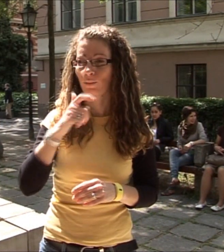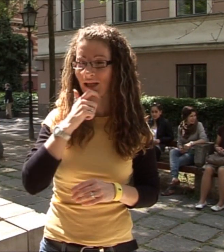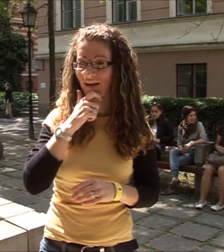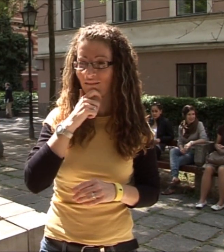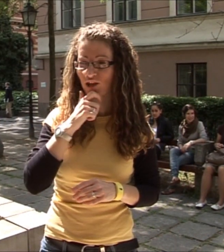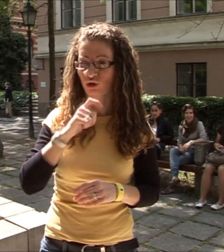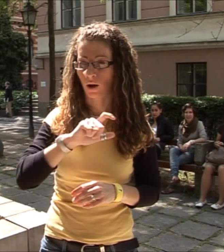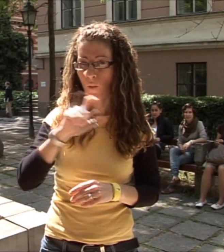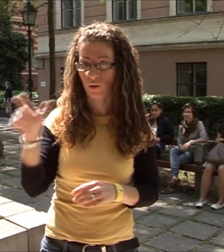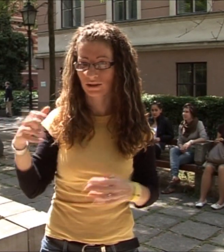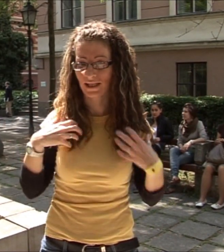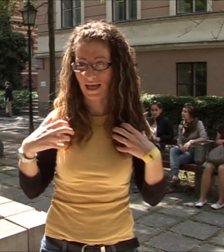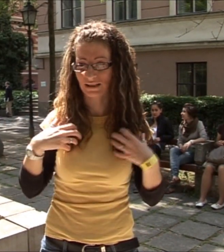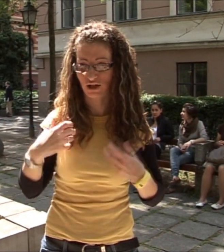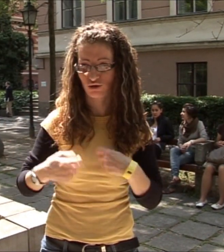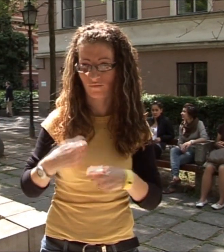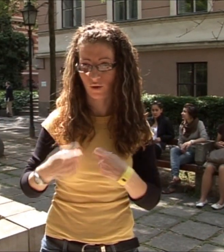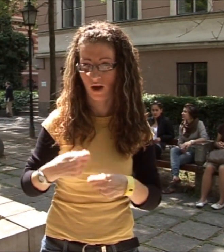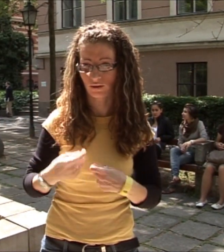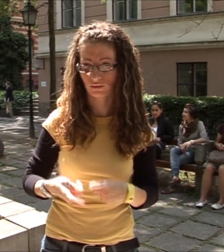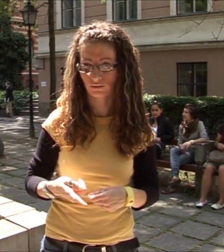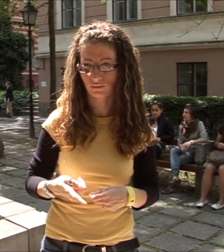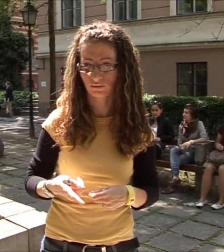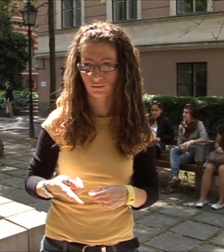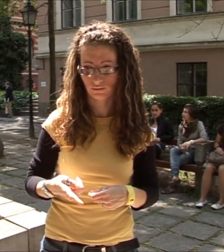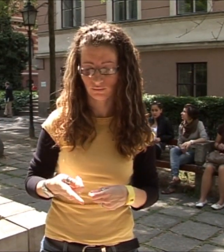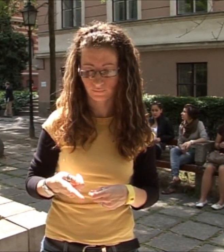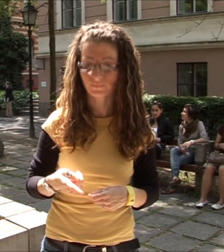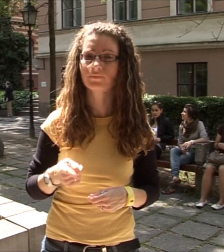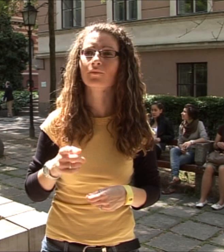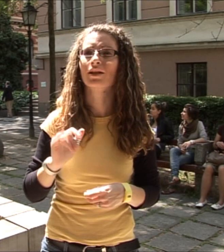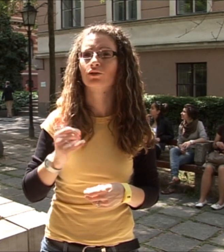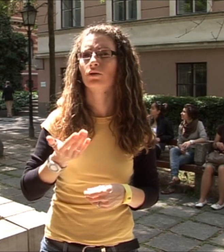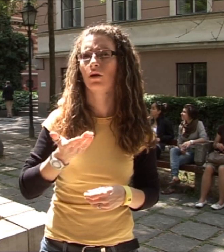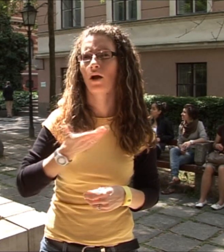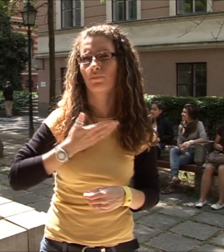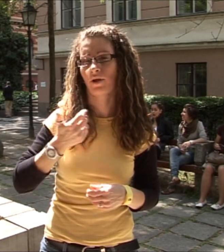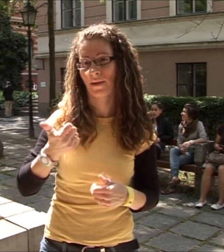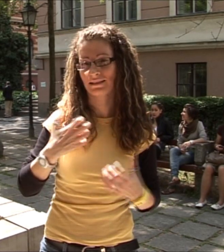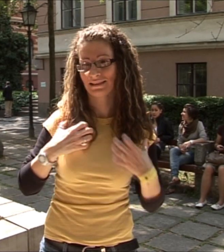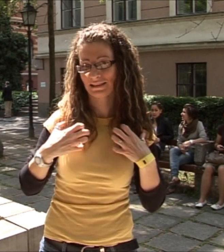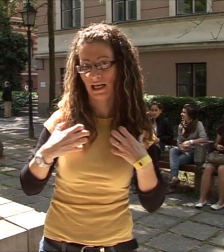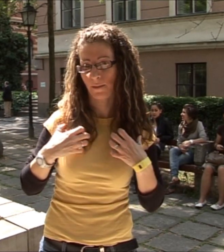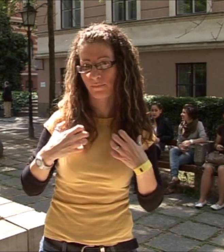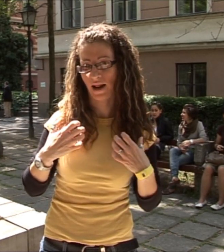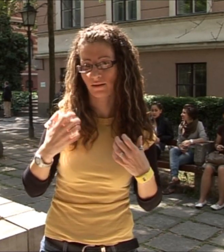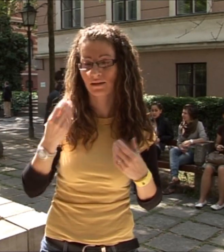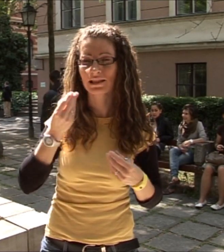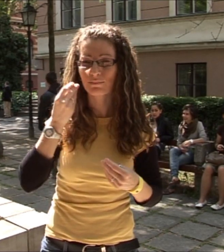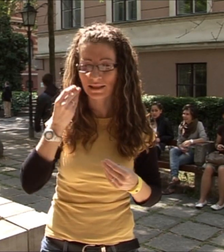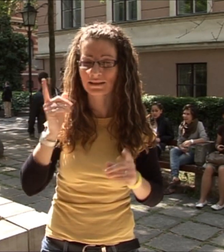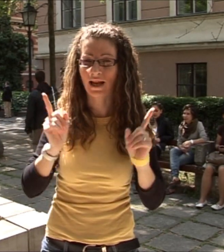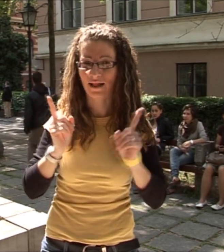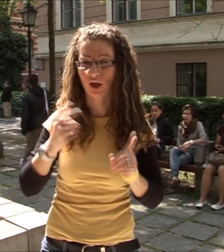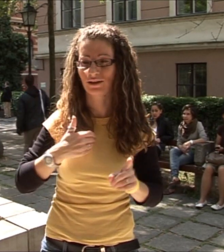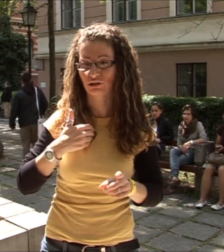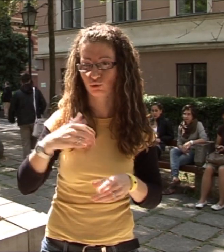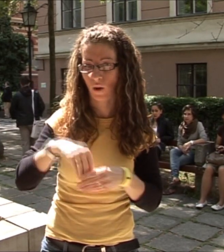a3 évettással falkkozom és kaptam egy a